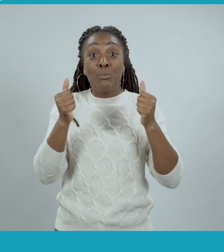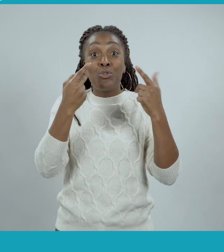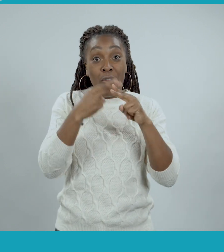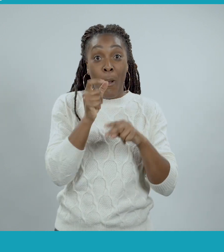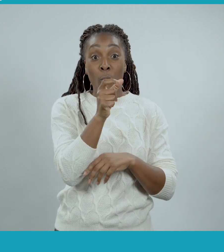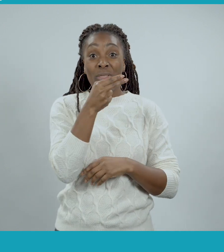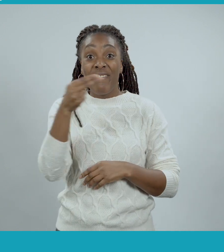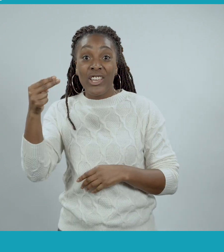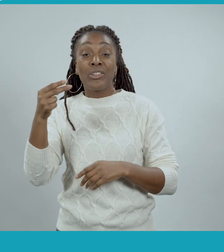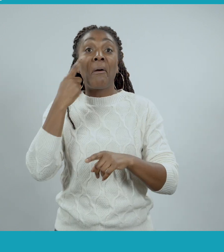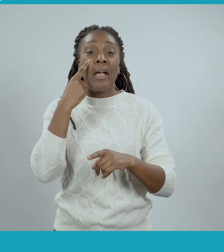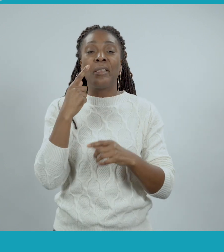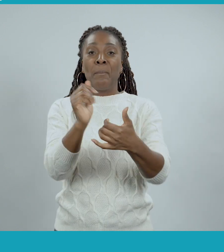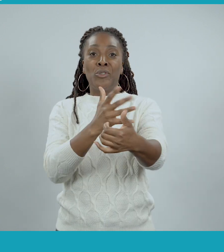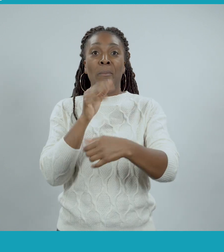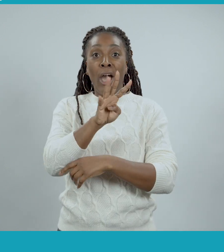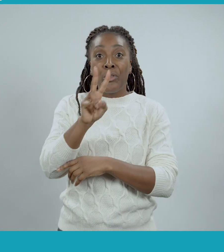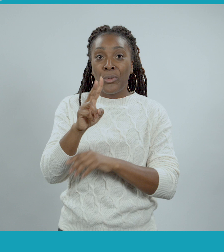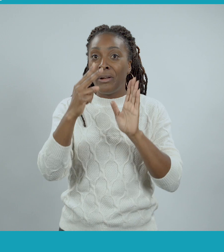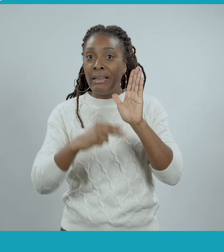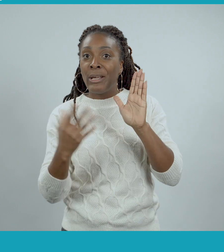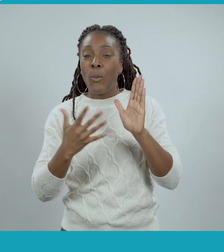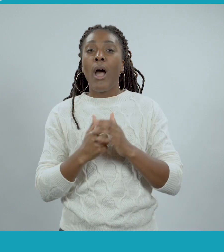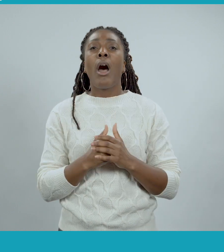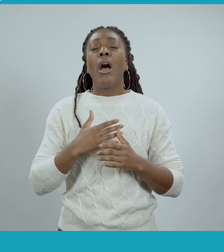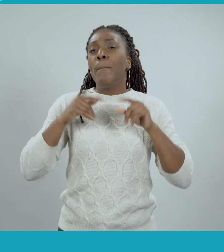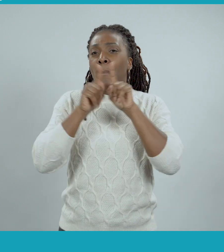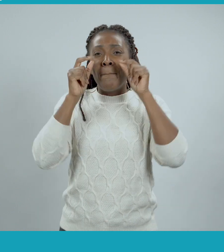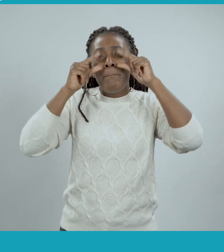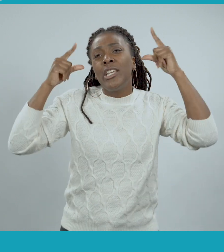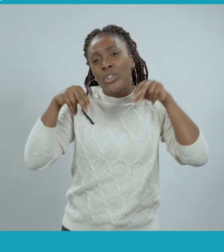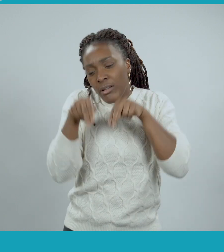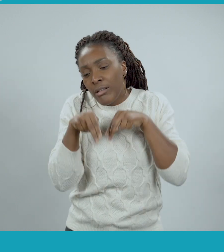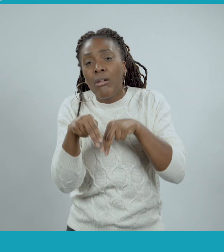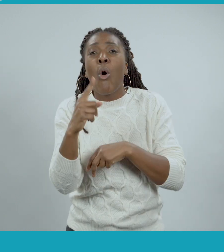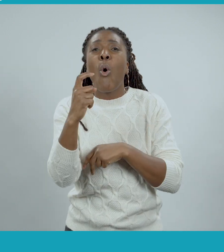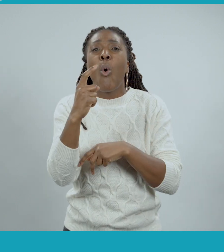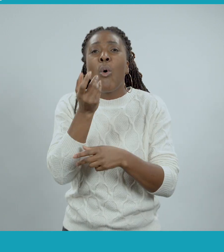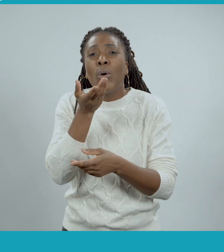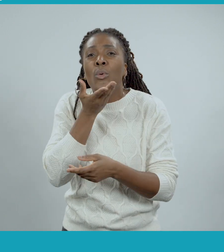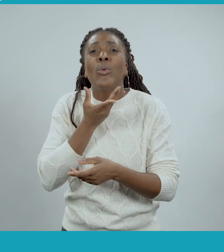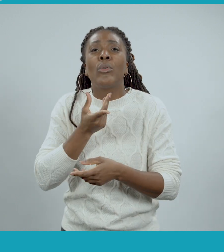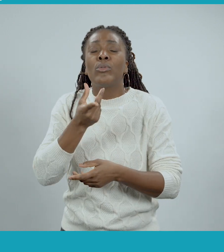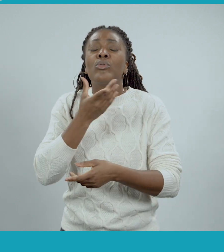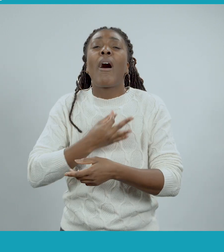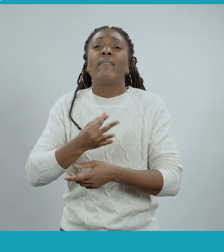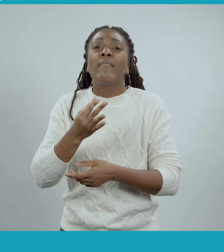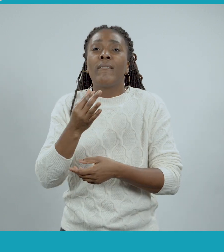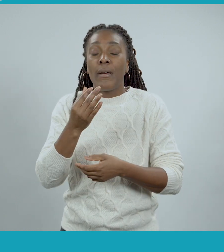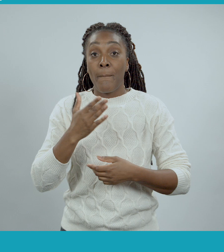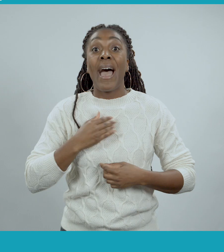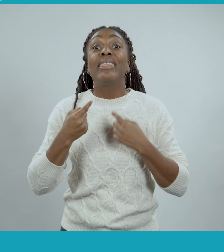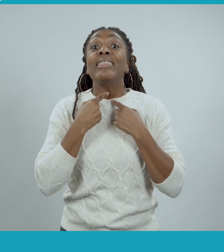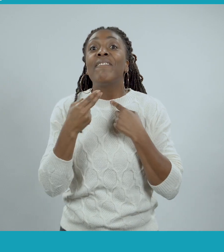nefesh dans une seule phrase, notamment dans le psaume 42 où on peut lire « Comme une biche soupire après des